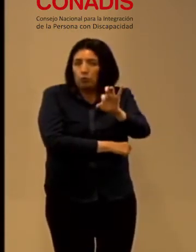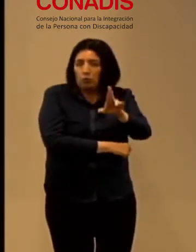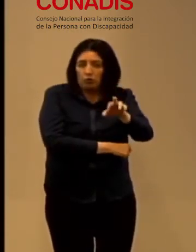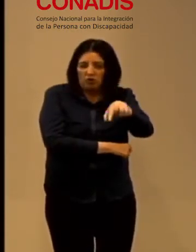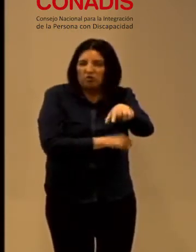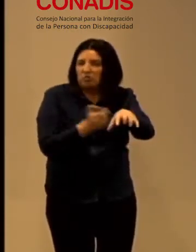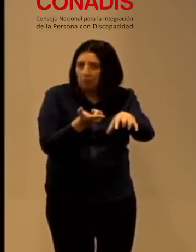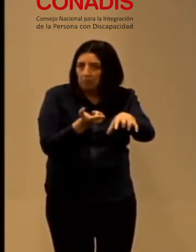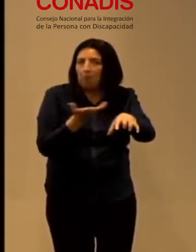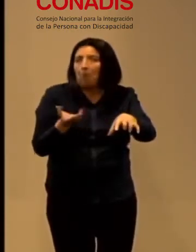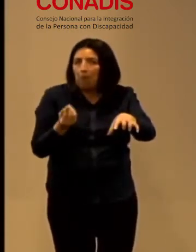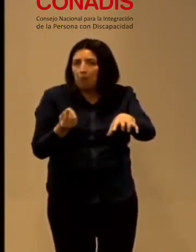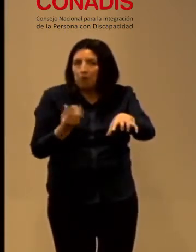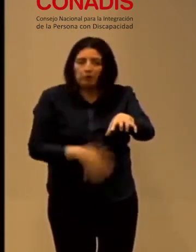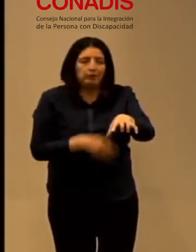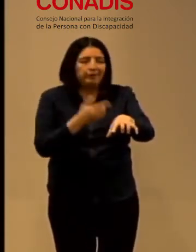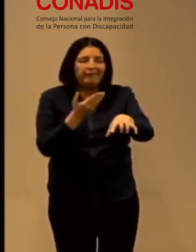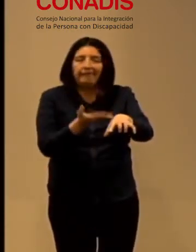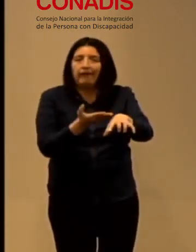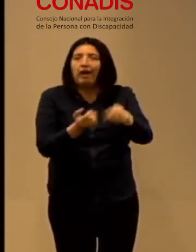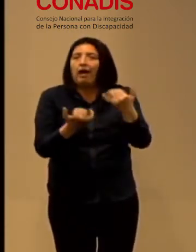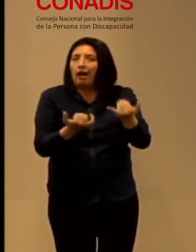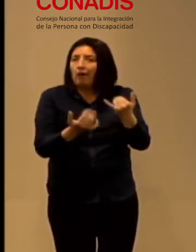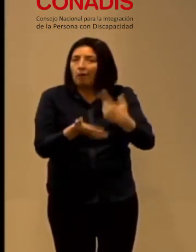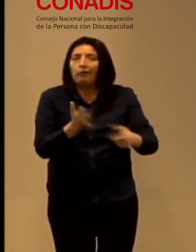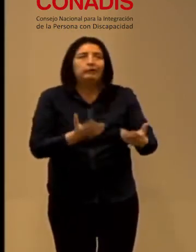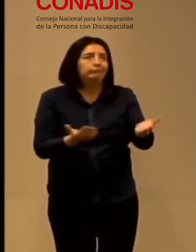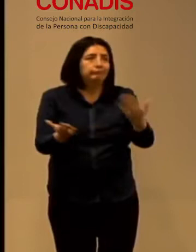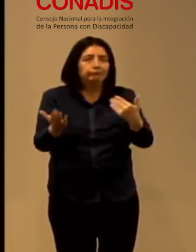qué? Porque Beca 18 está en este momento en convocatoria.